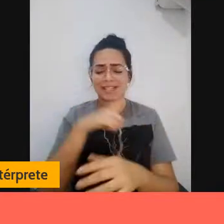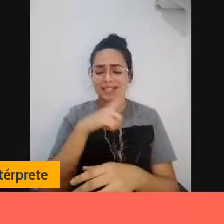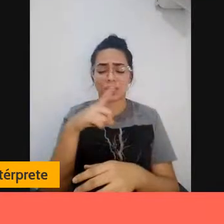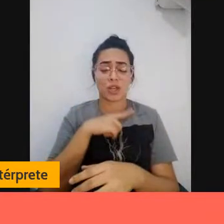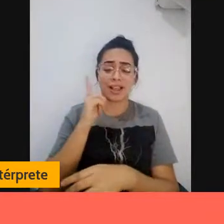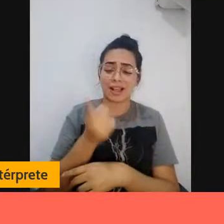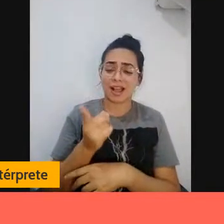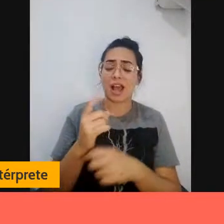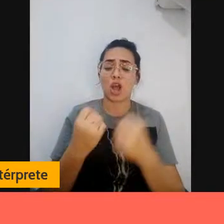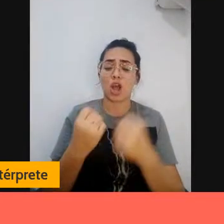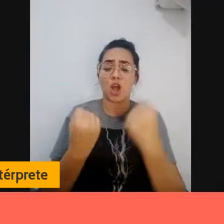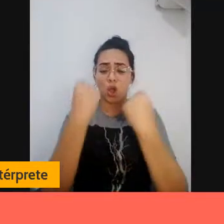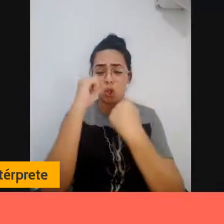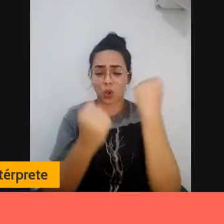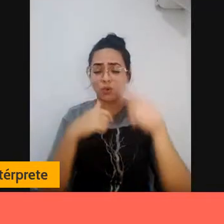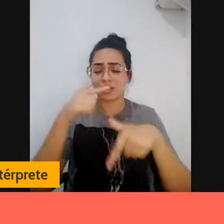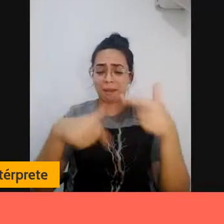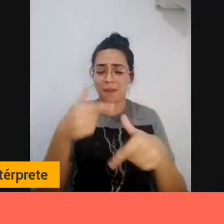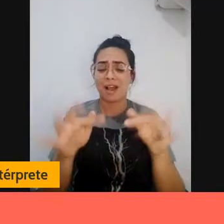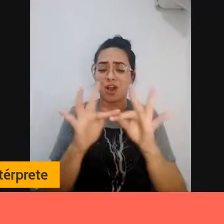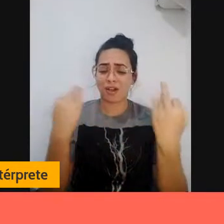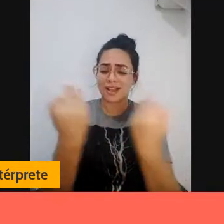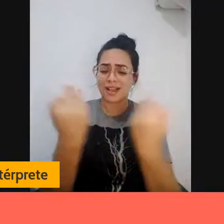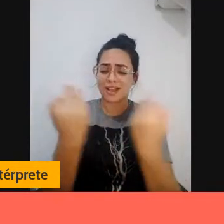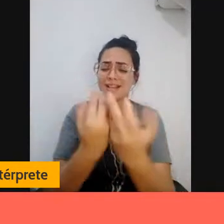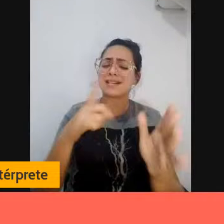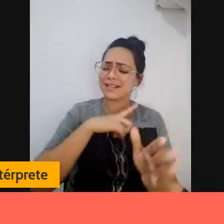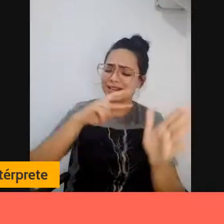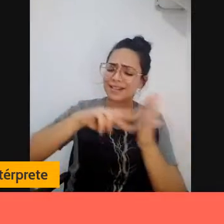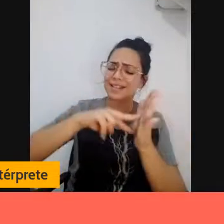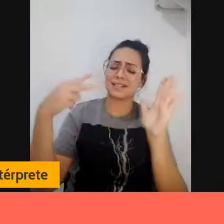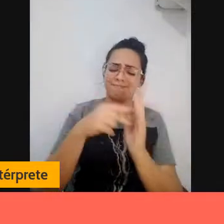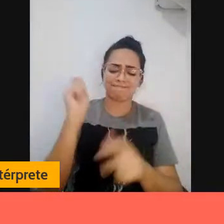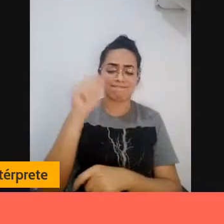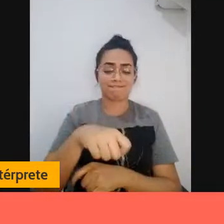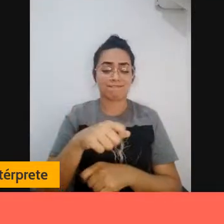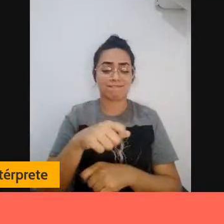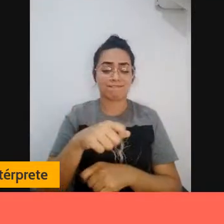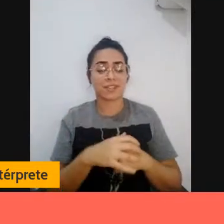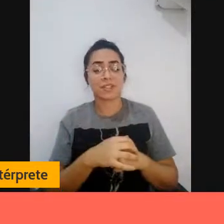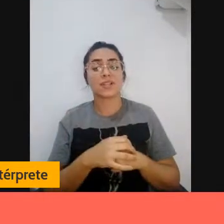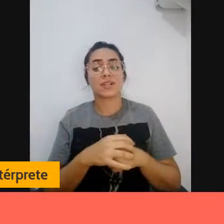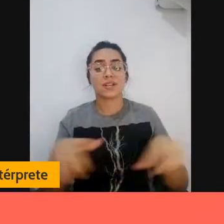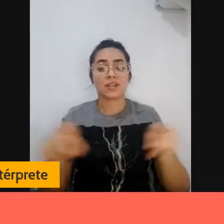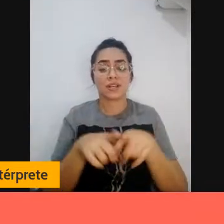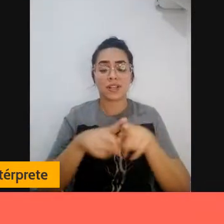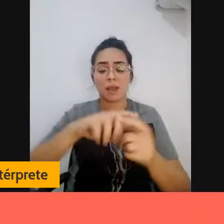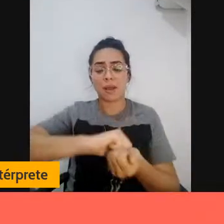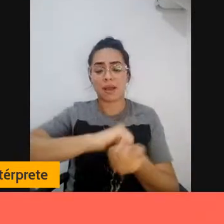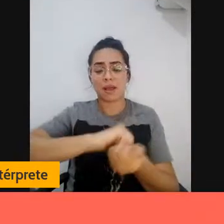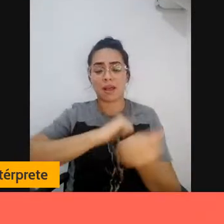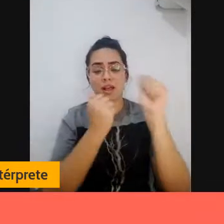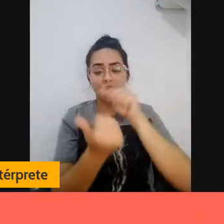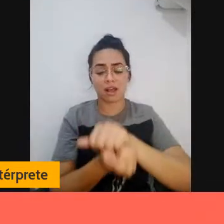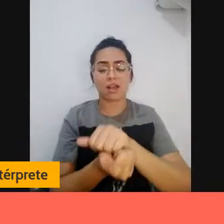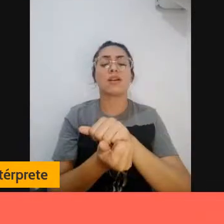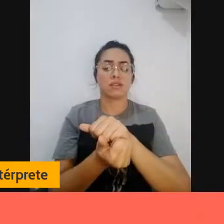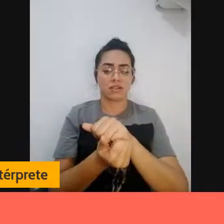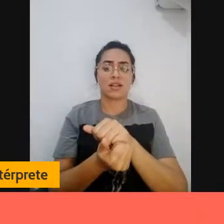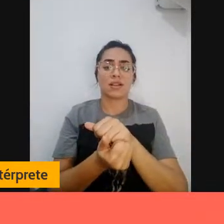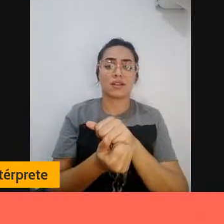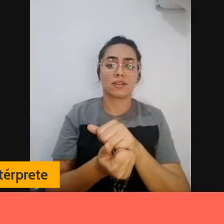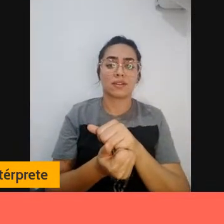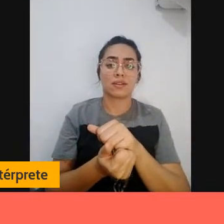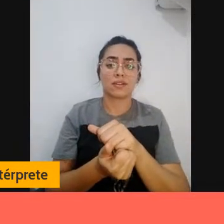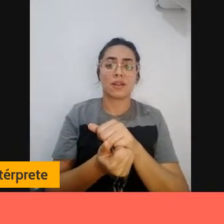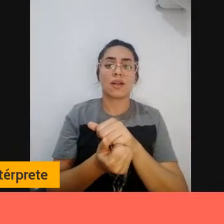civil e suas famílias. E termino adaptando um versículo